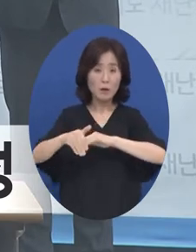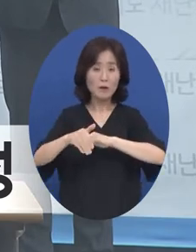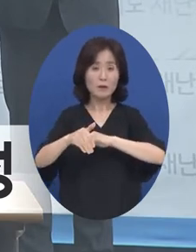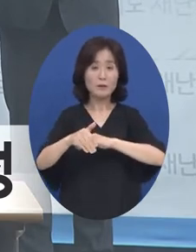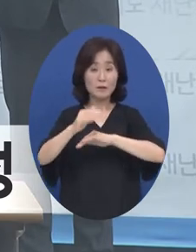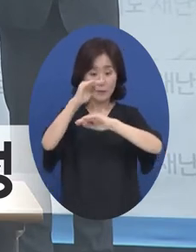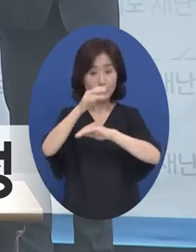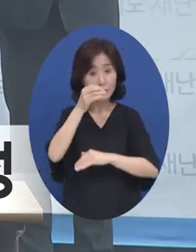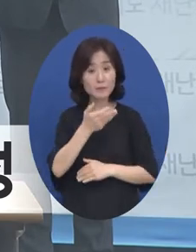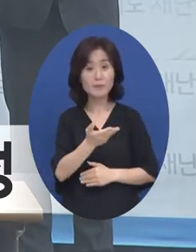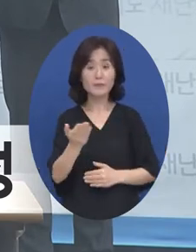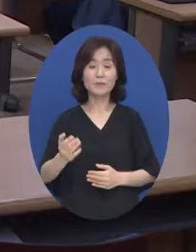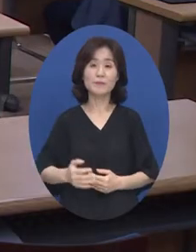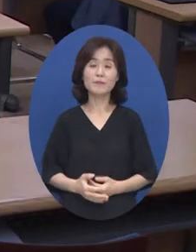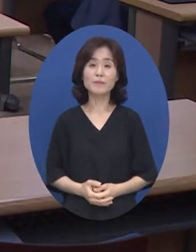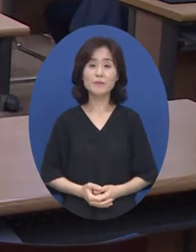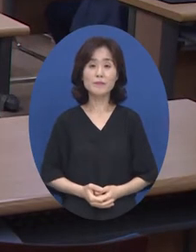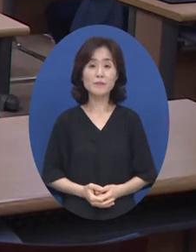기자의 보도입니다.